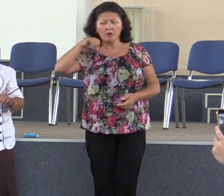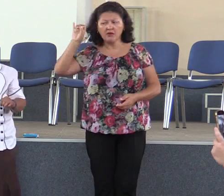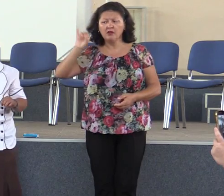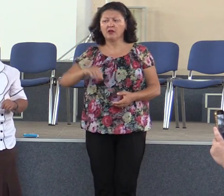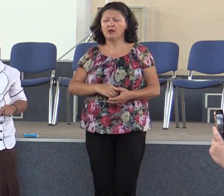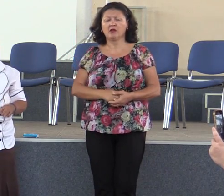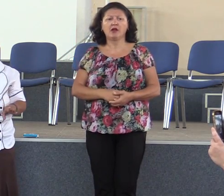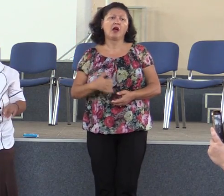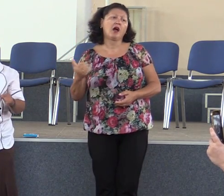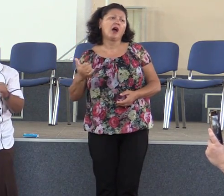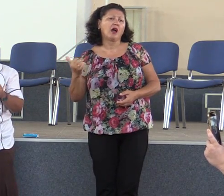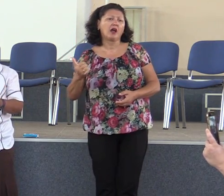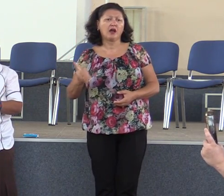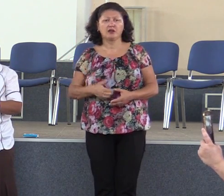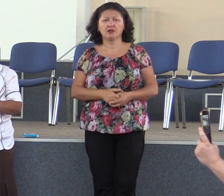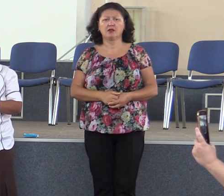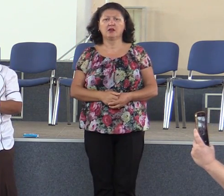oameni